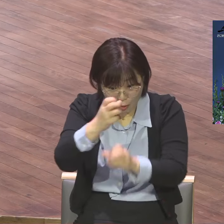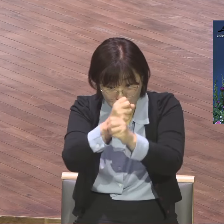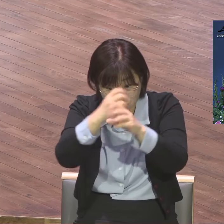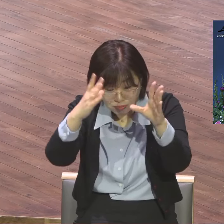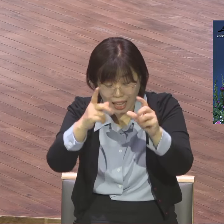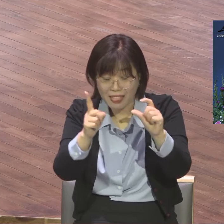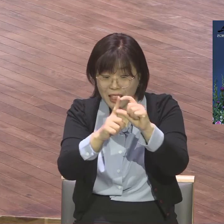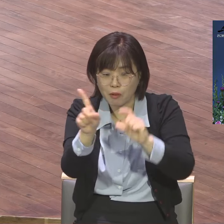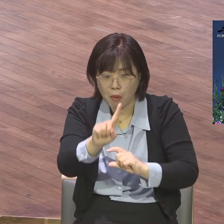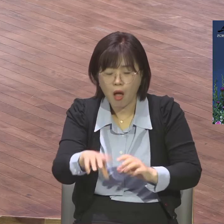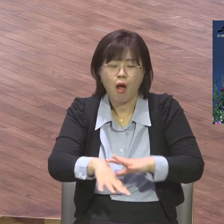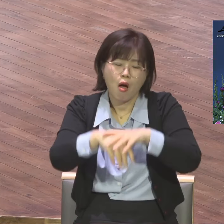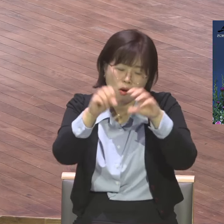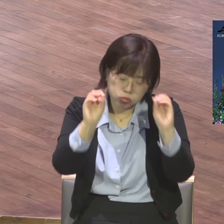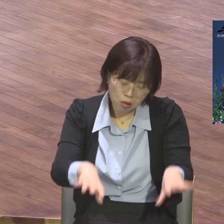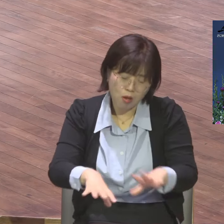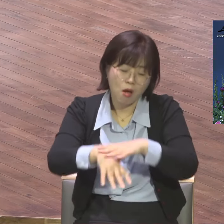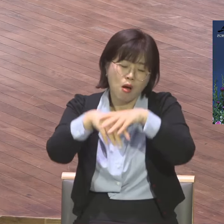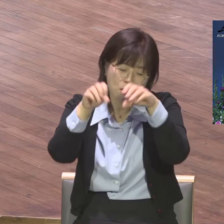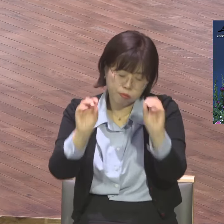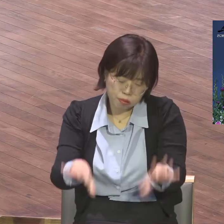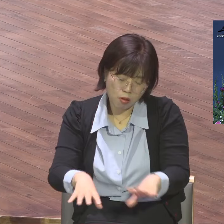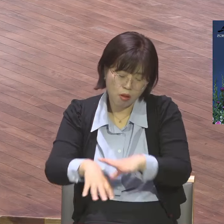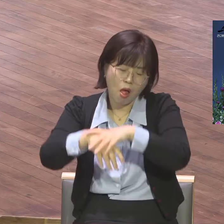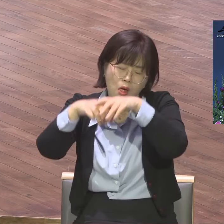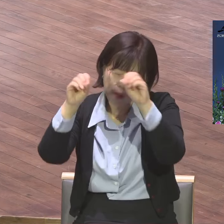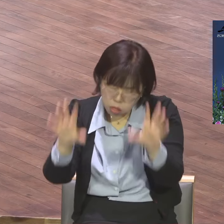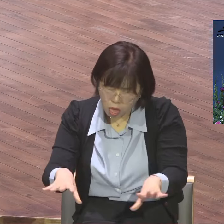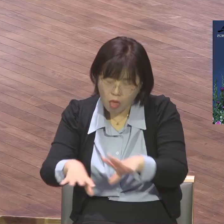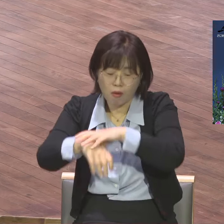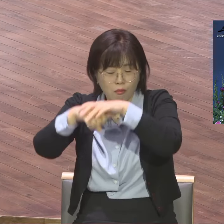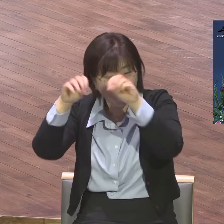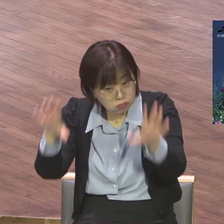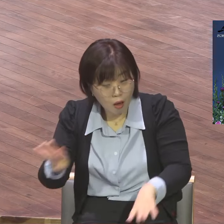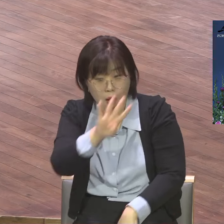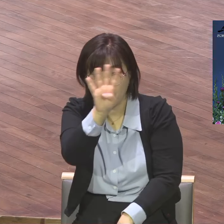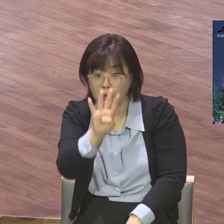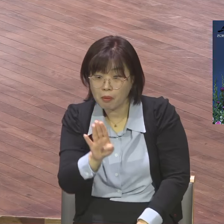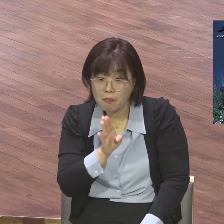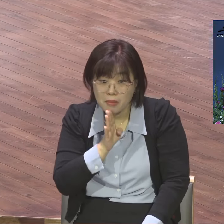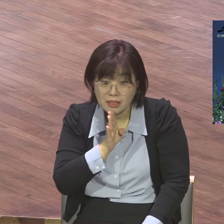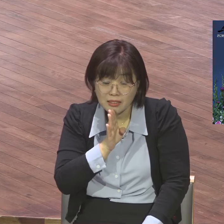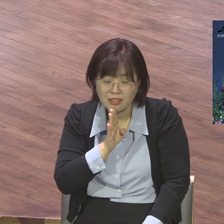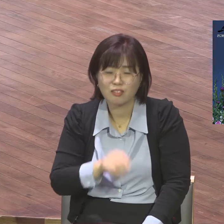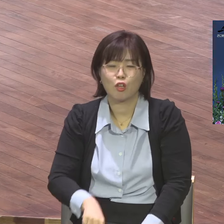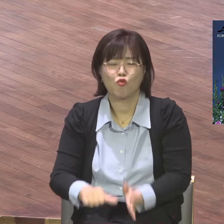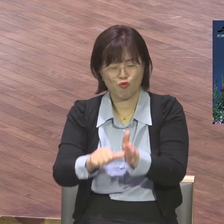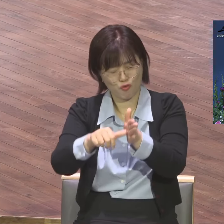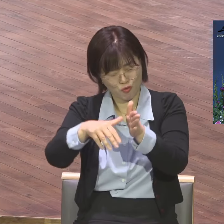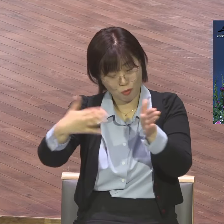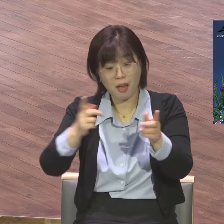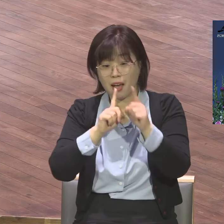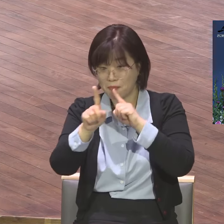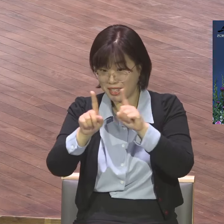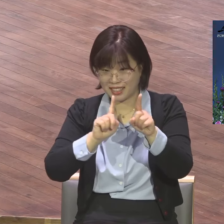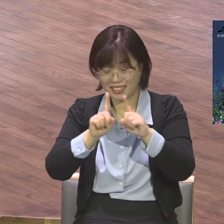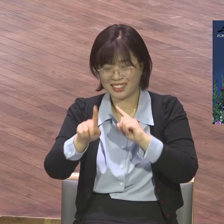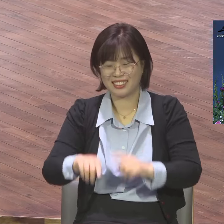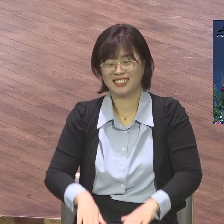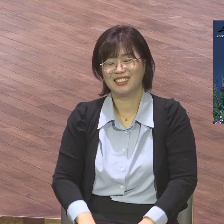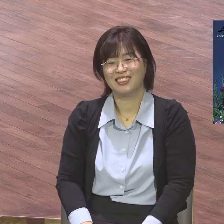헛되니 모든 것이 헛되도다 이렇게 이 말씀을 제일 먼저 떠올리지요. 그래서